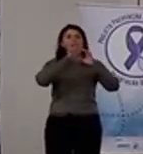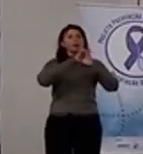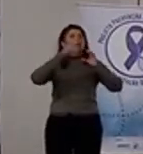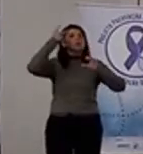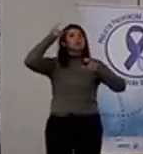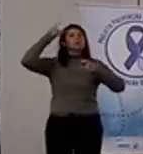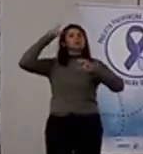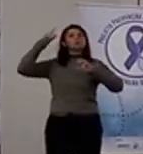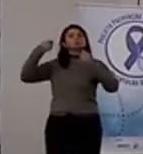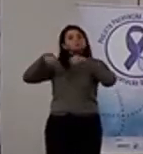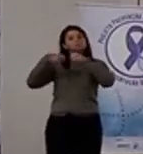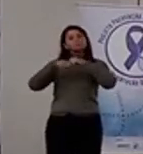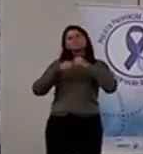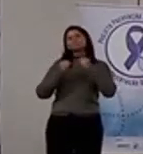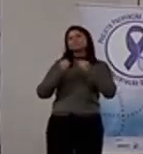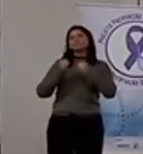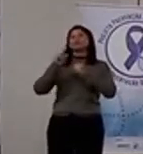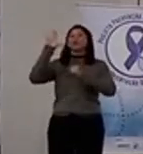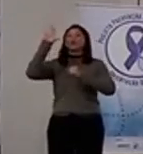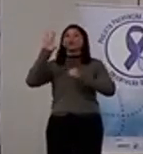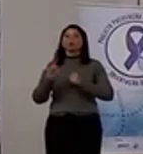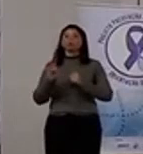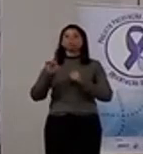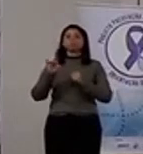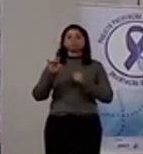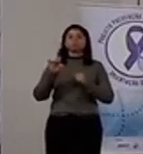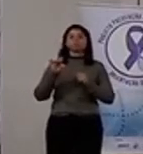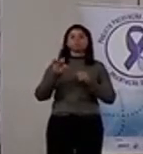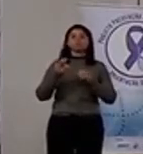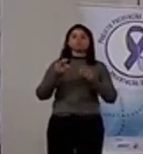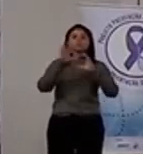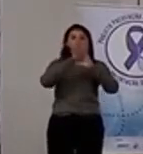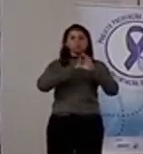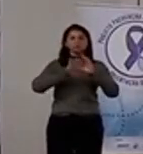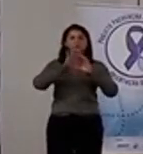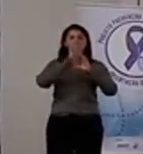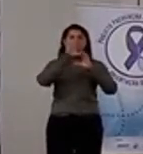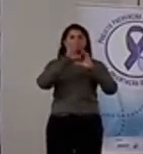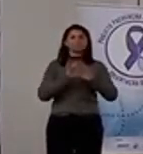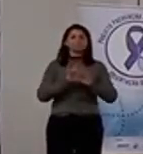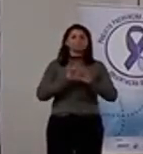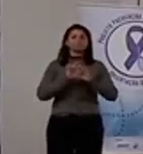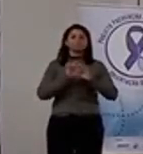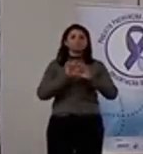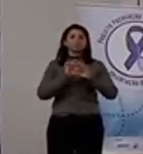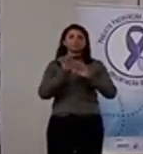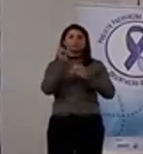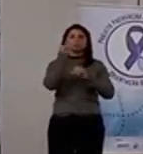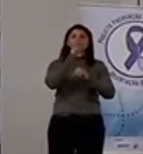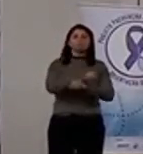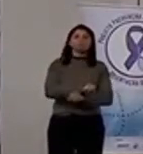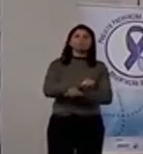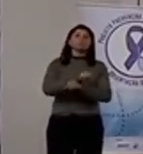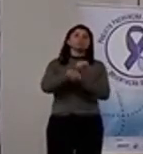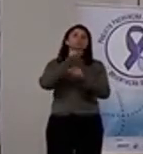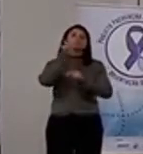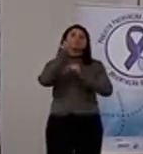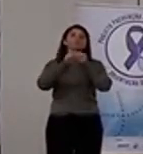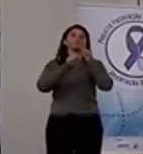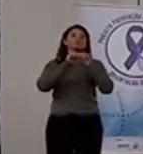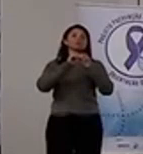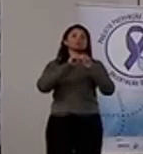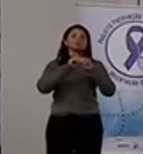âmnio, né? Que faz parte da membrana da placenta. E nisso que ele cola, que ele fica preso lá, ele continua